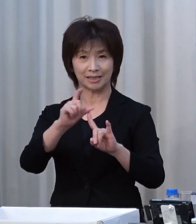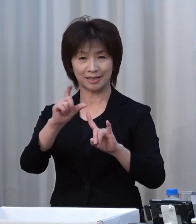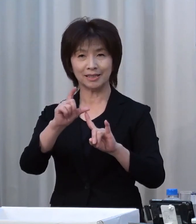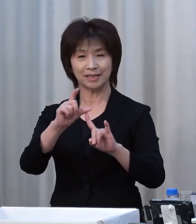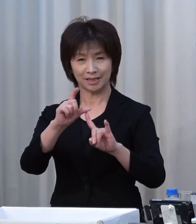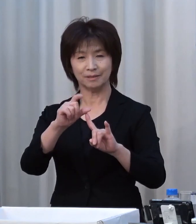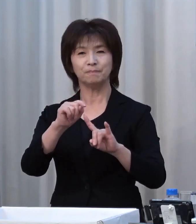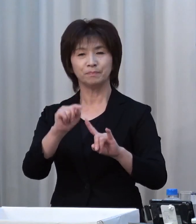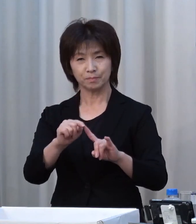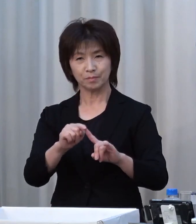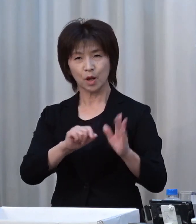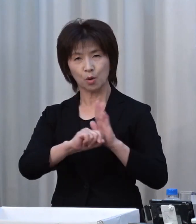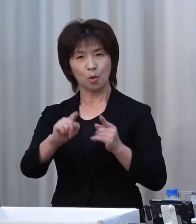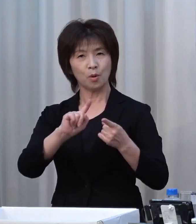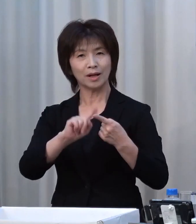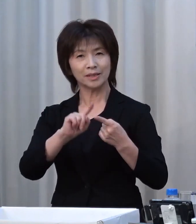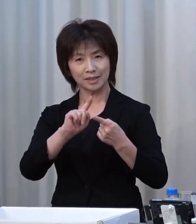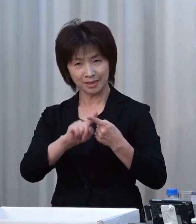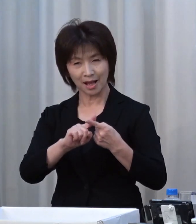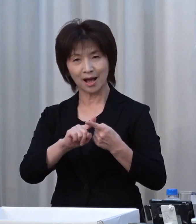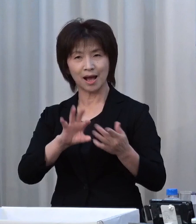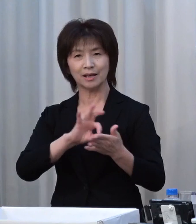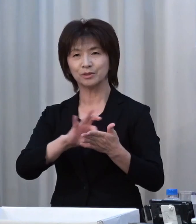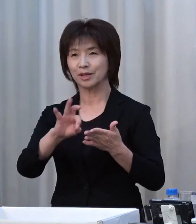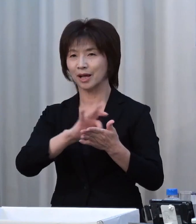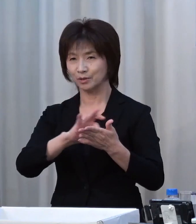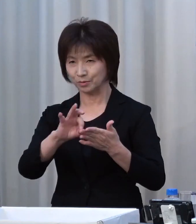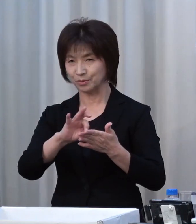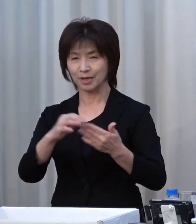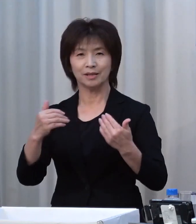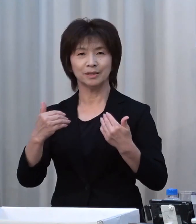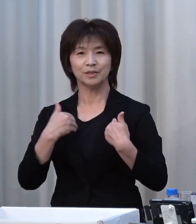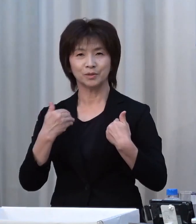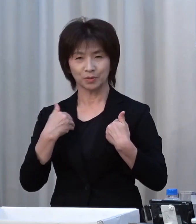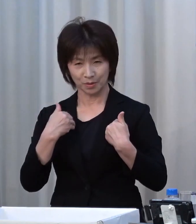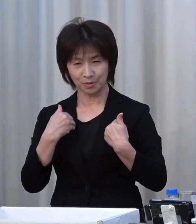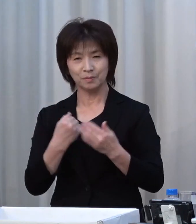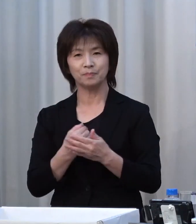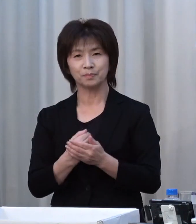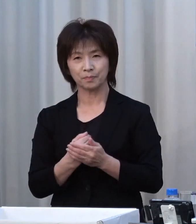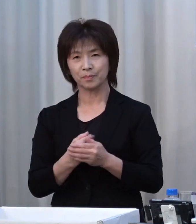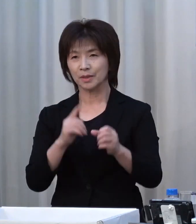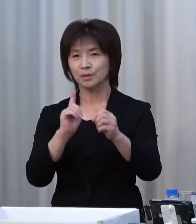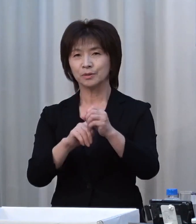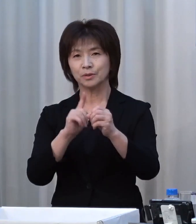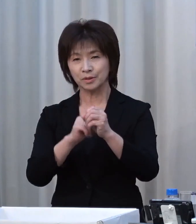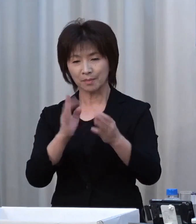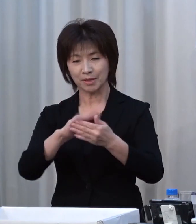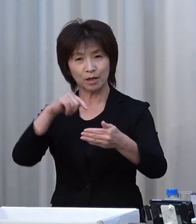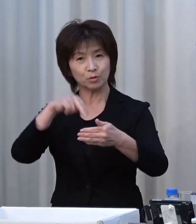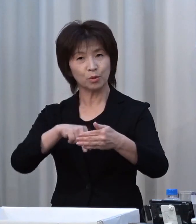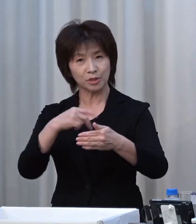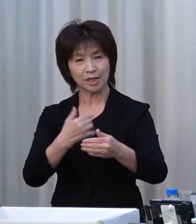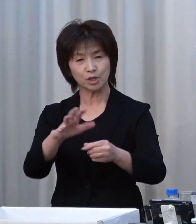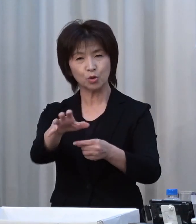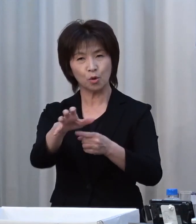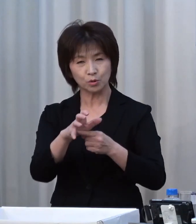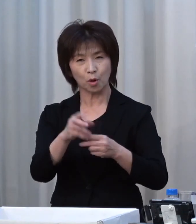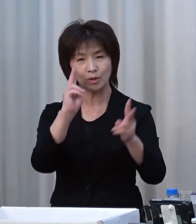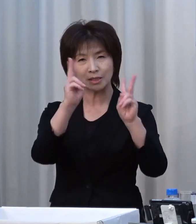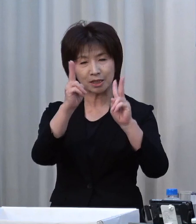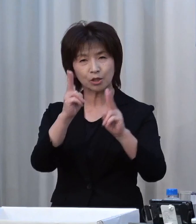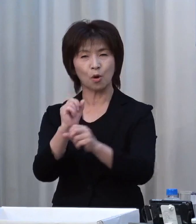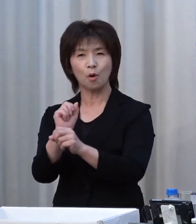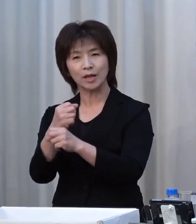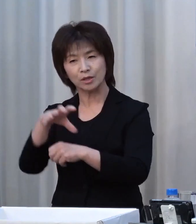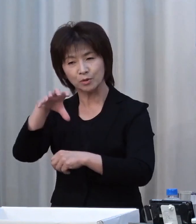の効果的な利活用が不可欠でございます。そこで県では市町村、企業、研